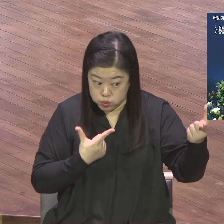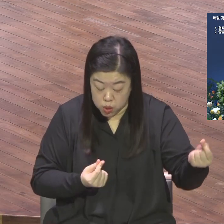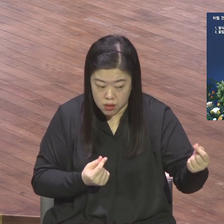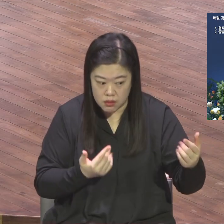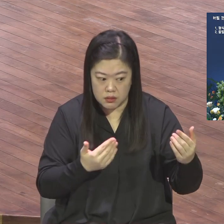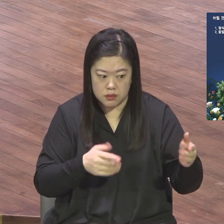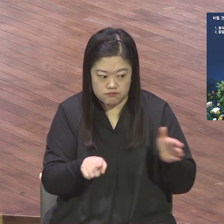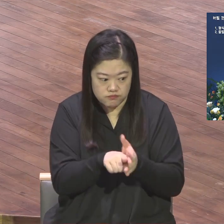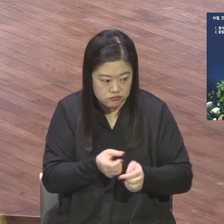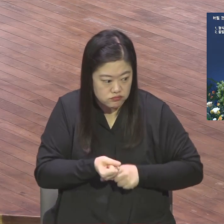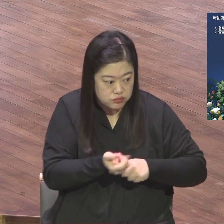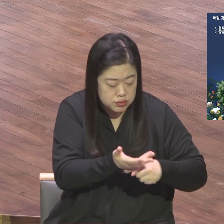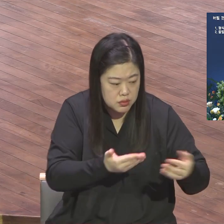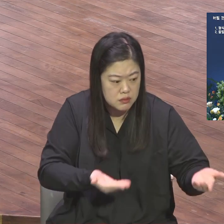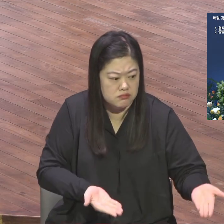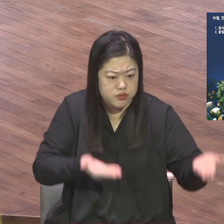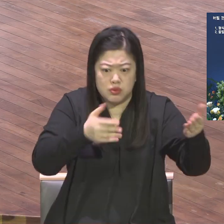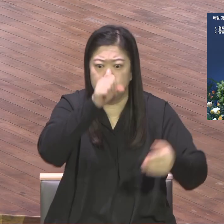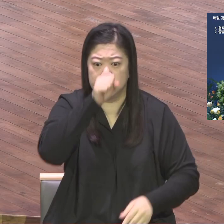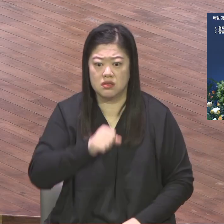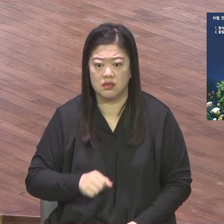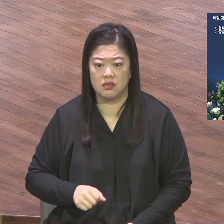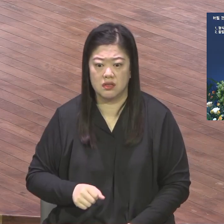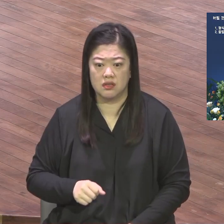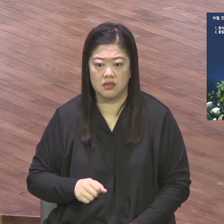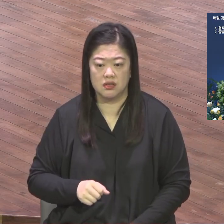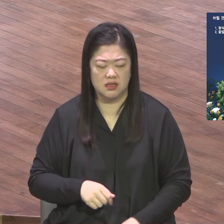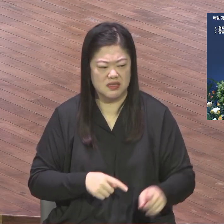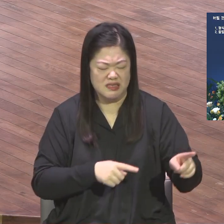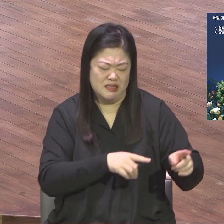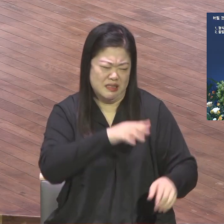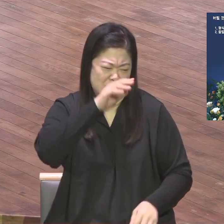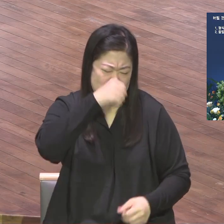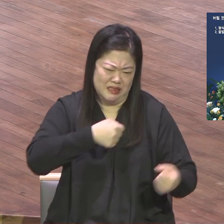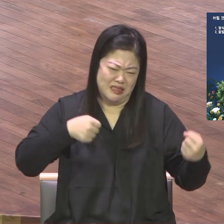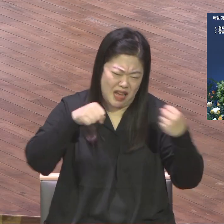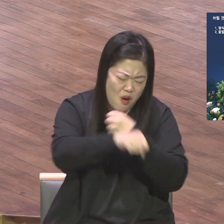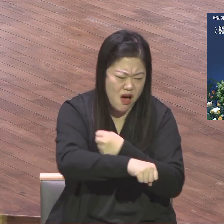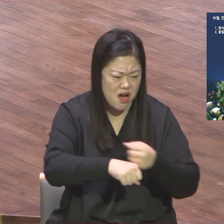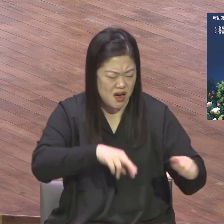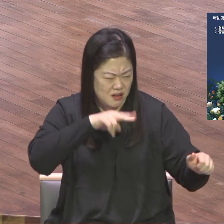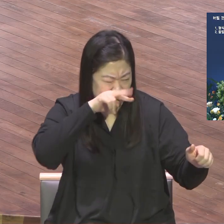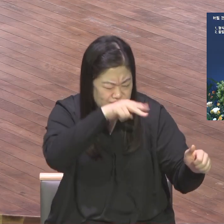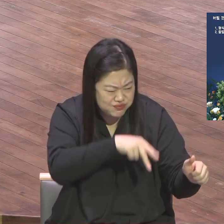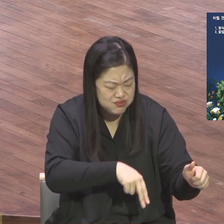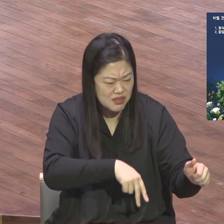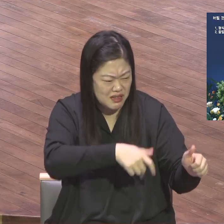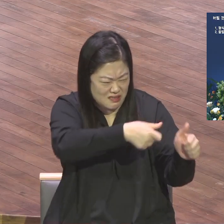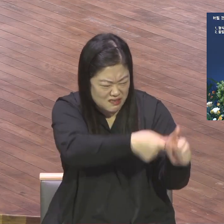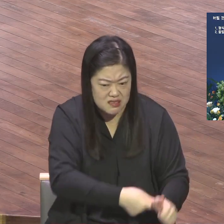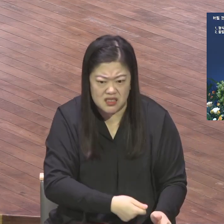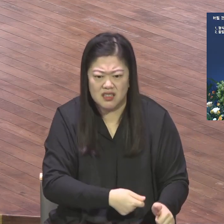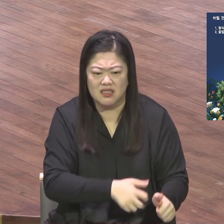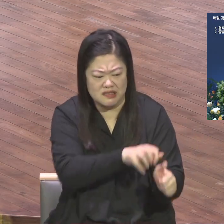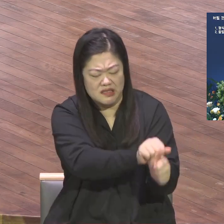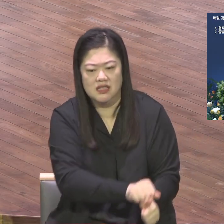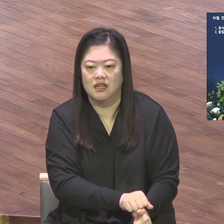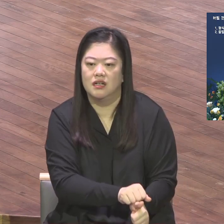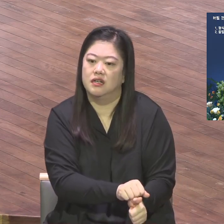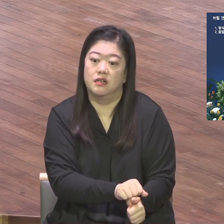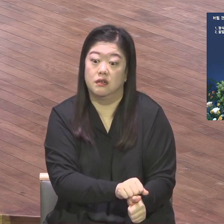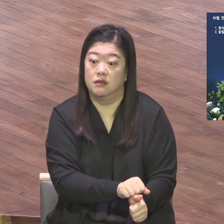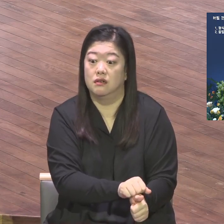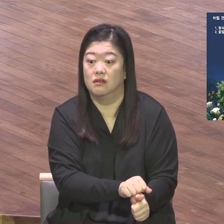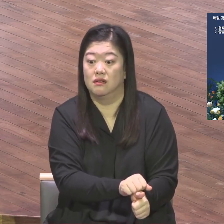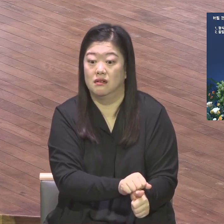정말로 지금까지 지낸 거 하나님 은혜지. 자꾸 싸울 일 생기고 화날 일 생기고 자꾸 막 분쟁할 일 생기면